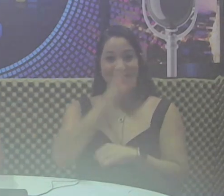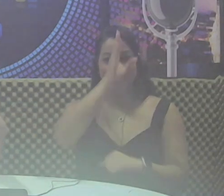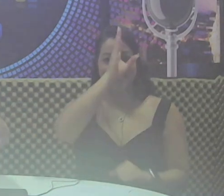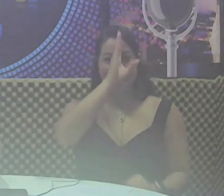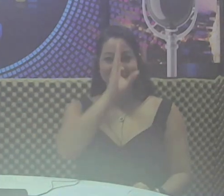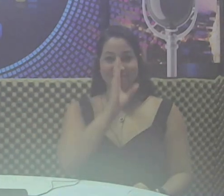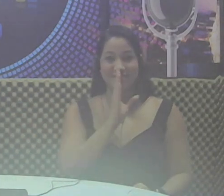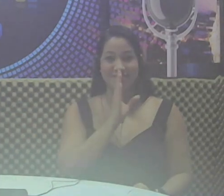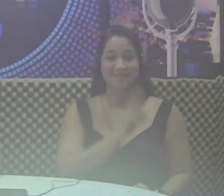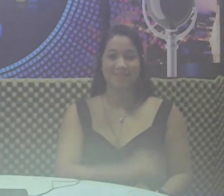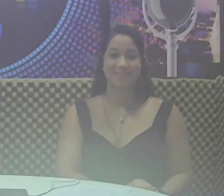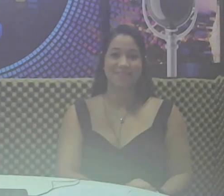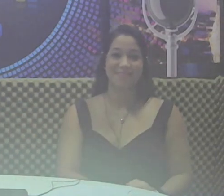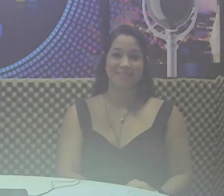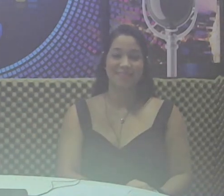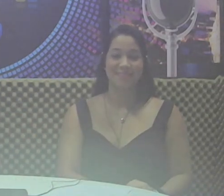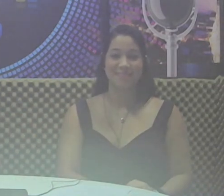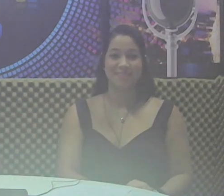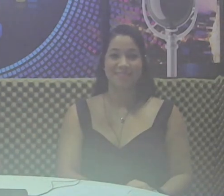gratuita.